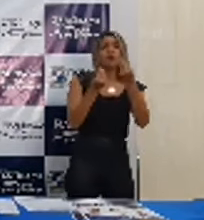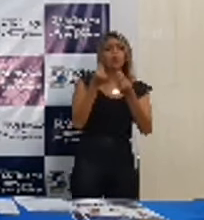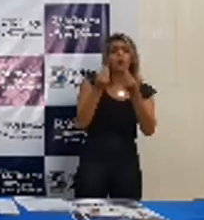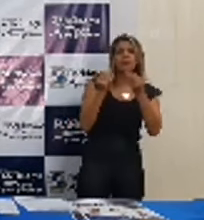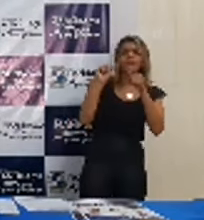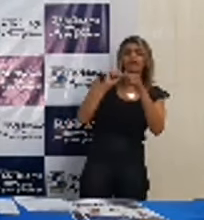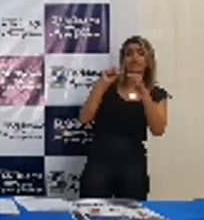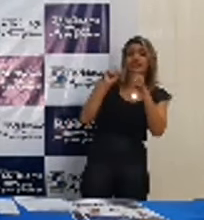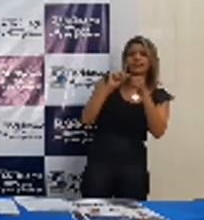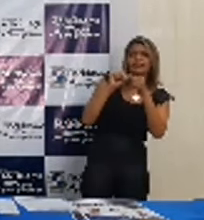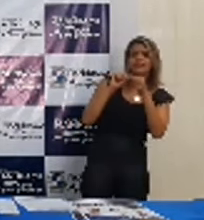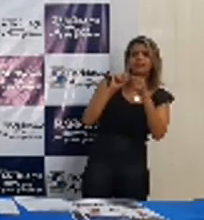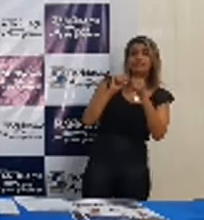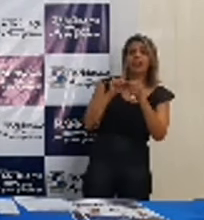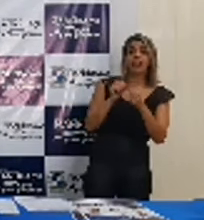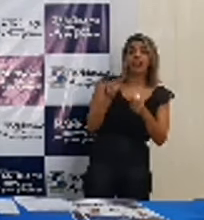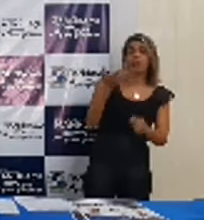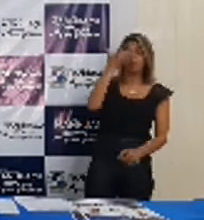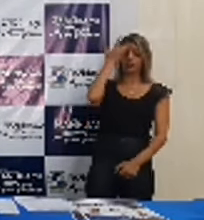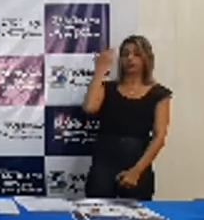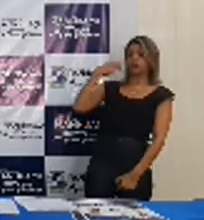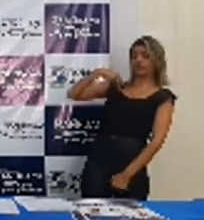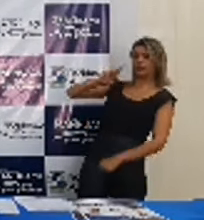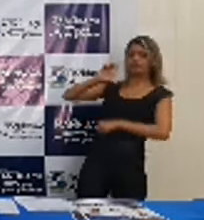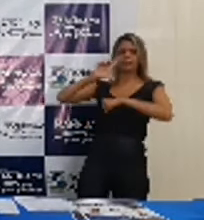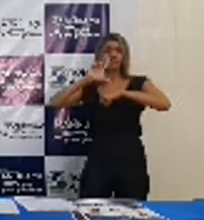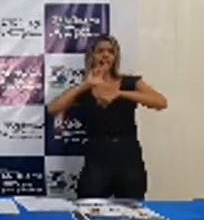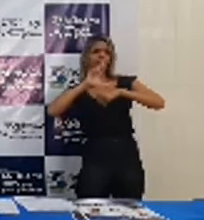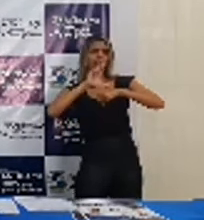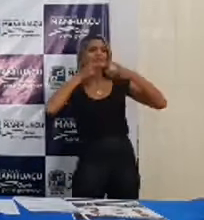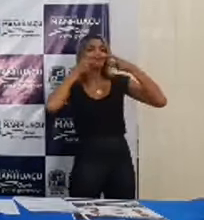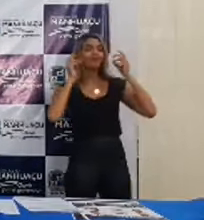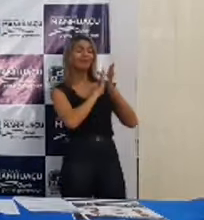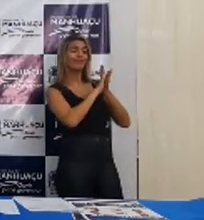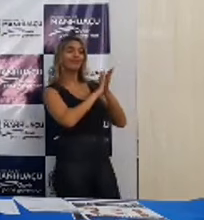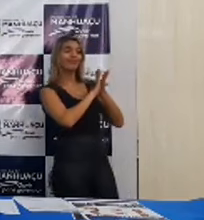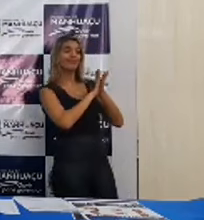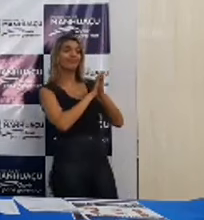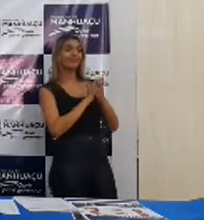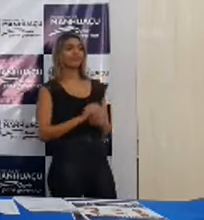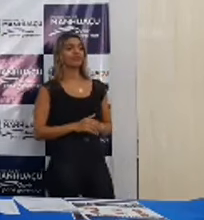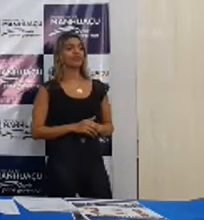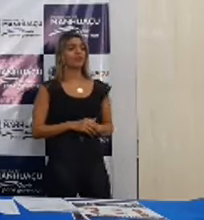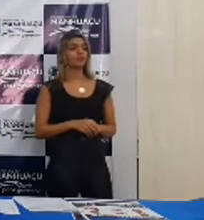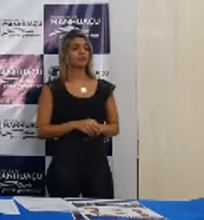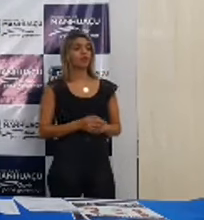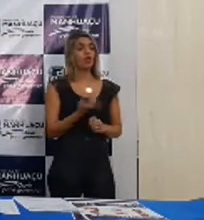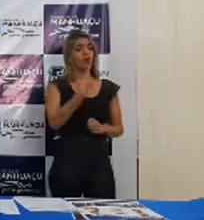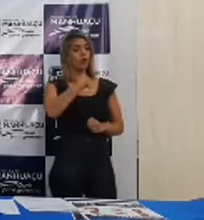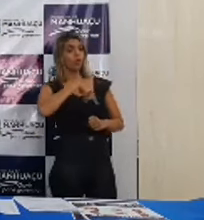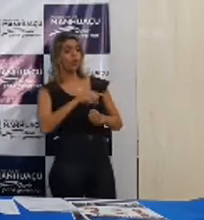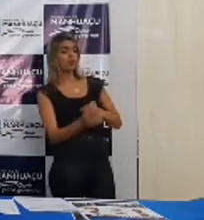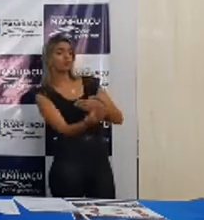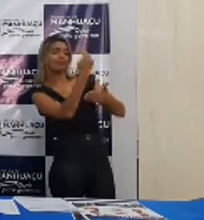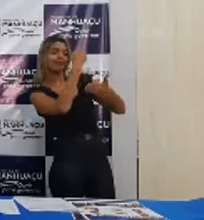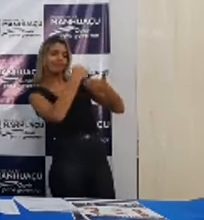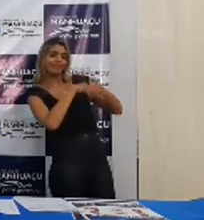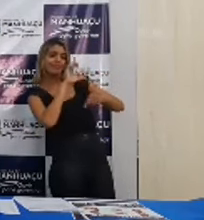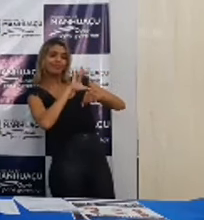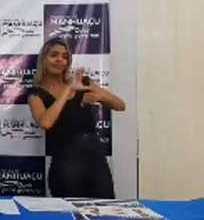ter a coragem, o peito ter a coragem de falar assim, infelizmente não posso atender porque você não tem máscara. Ou você compra uma máscara ou infelizmente não posso atender. Será que isso vai